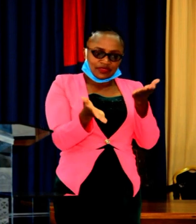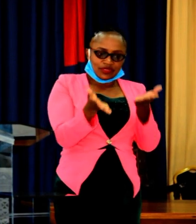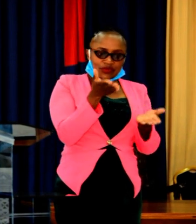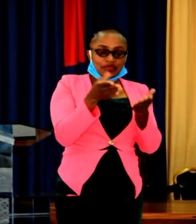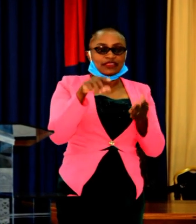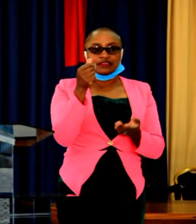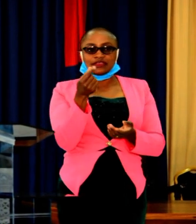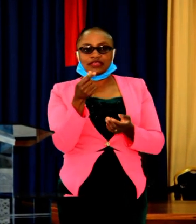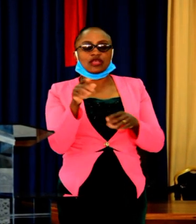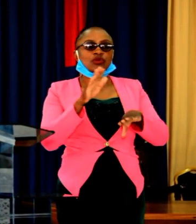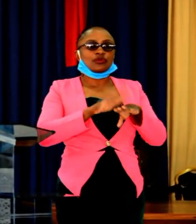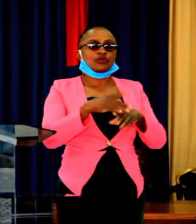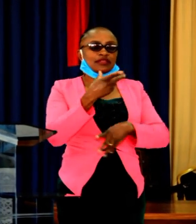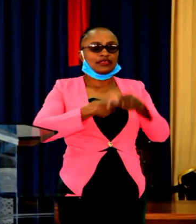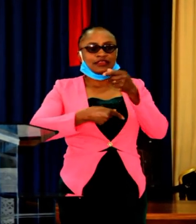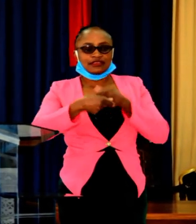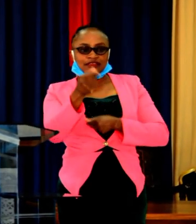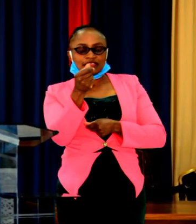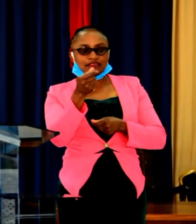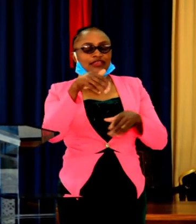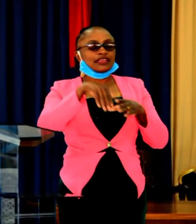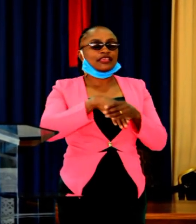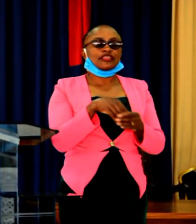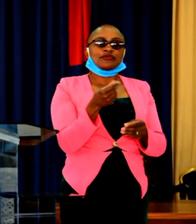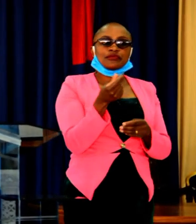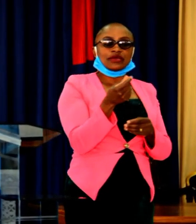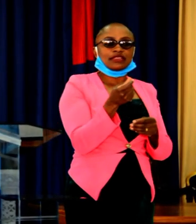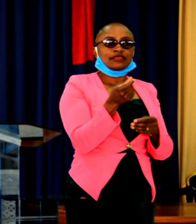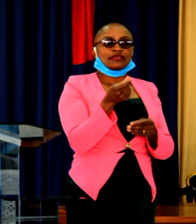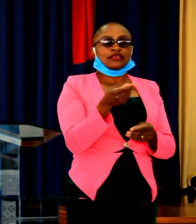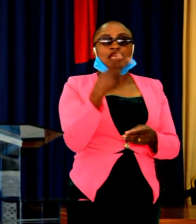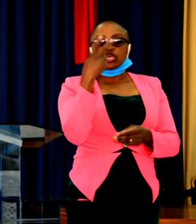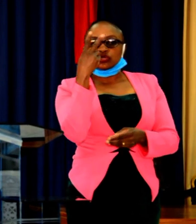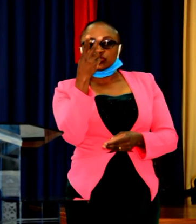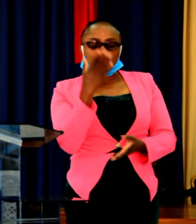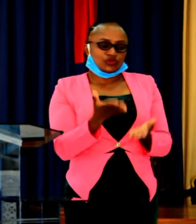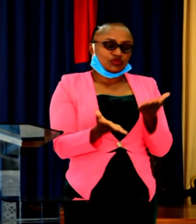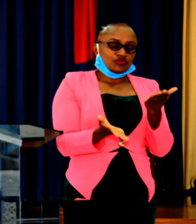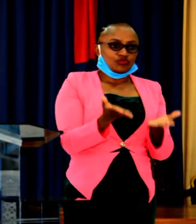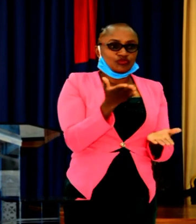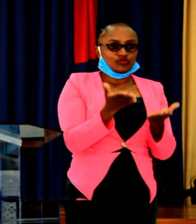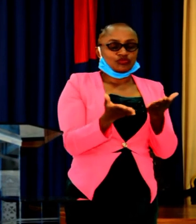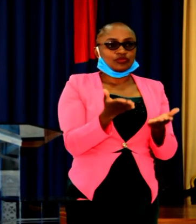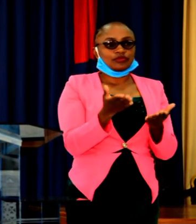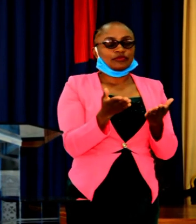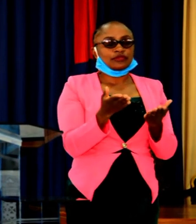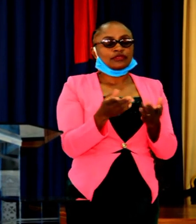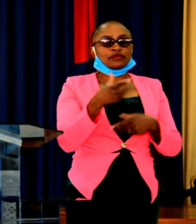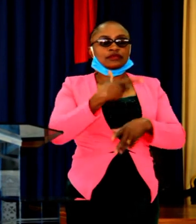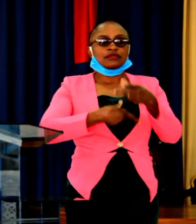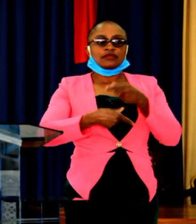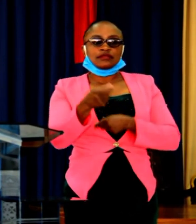mzuri kitauzwa kwa shekeli. Na vipimo viwili vya shayari kwa